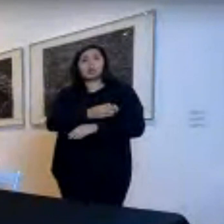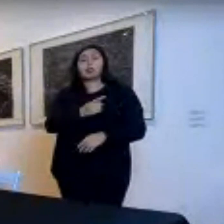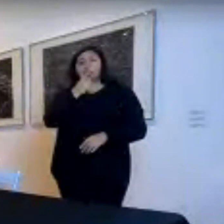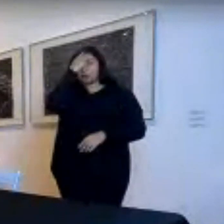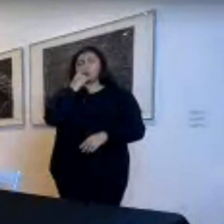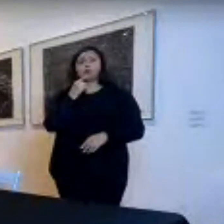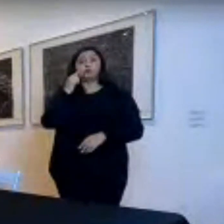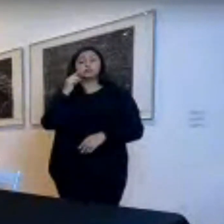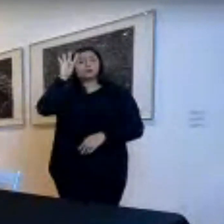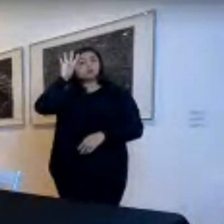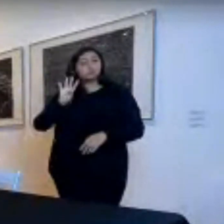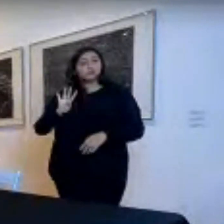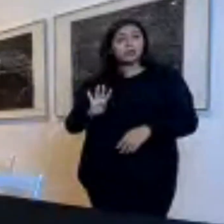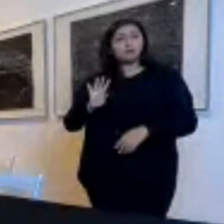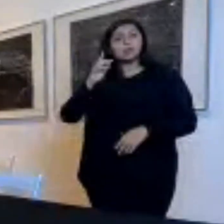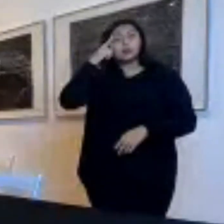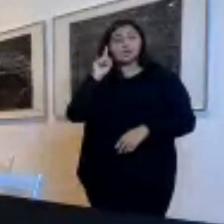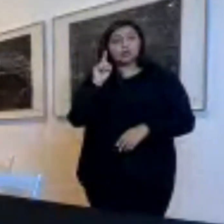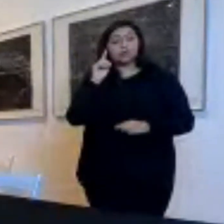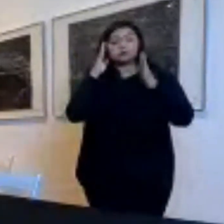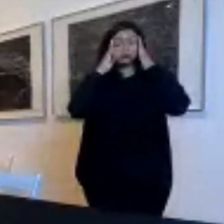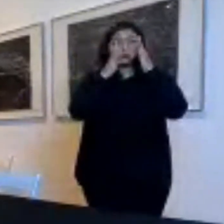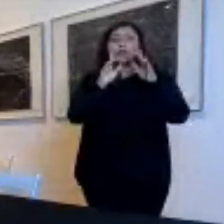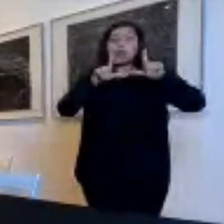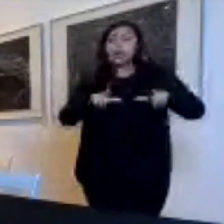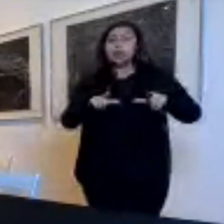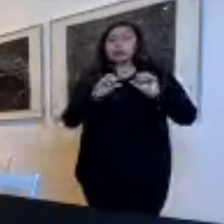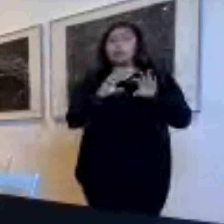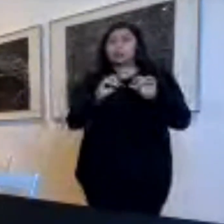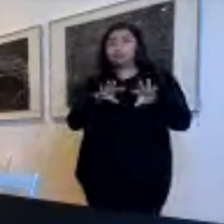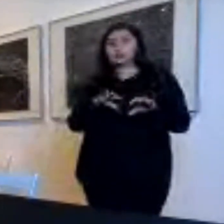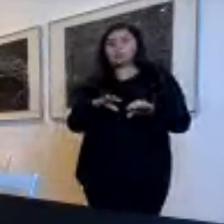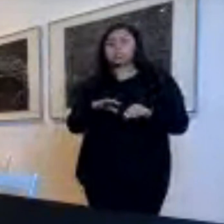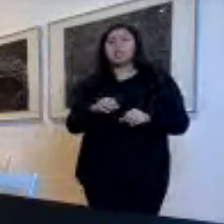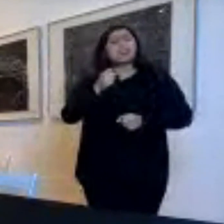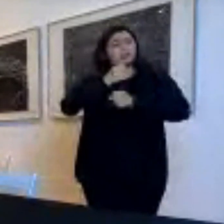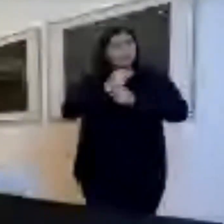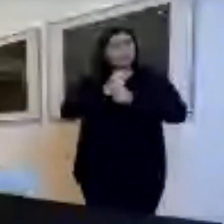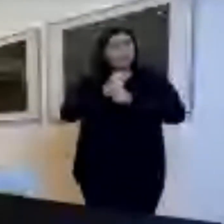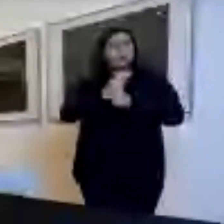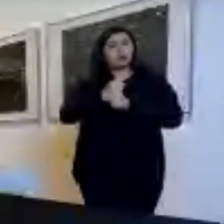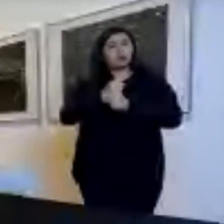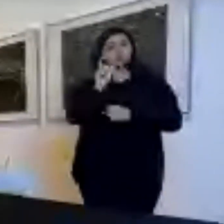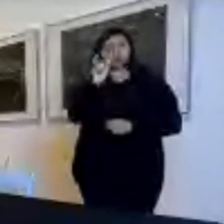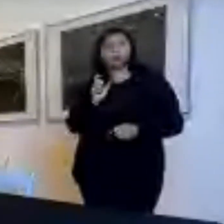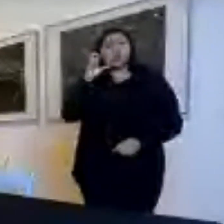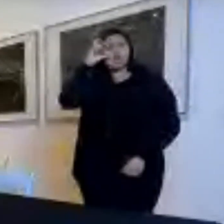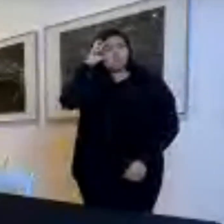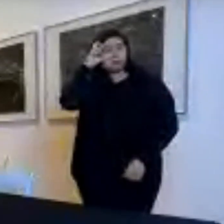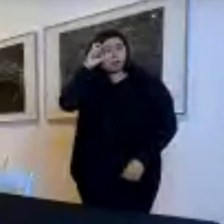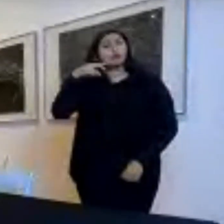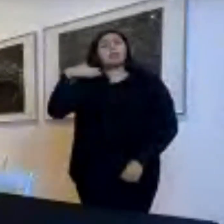Museo Madrid, desde el área de educación, y de la Liga de la Paula, ha sido algo realmente importante para